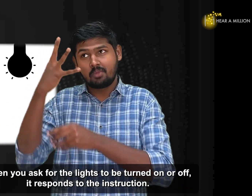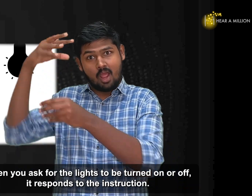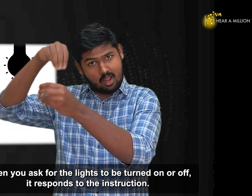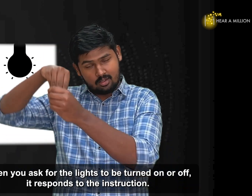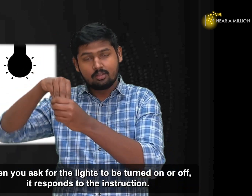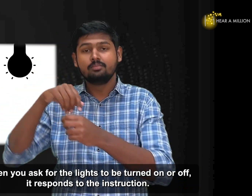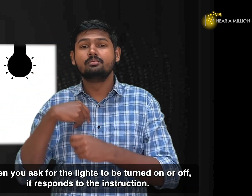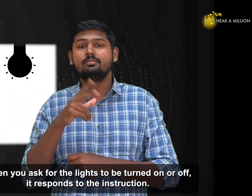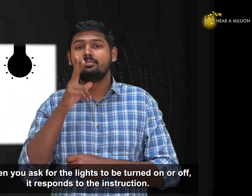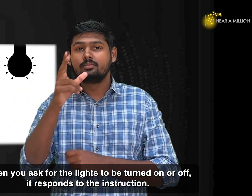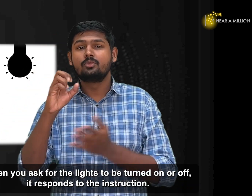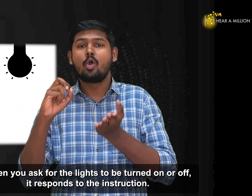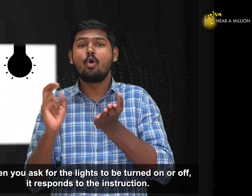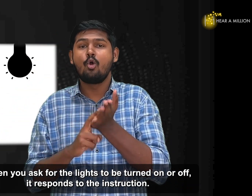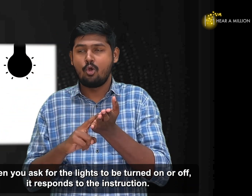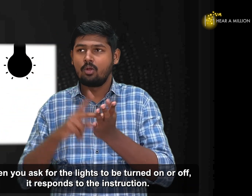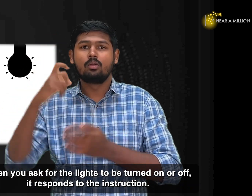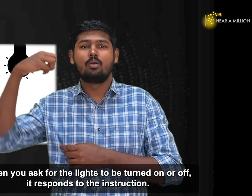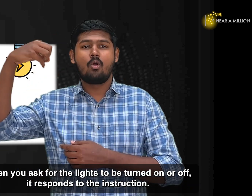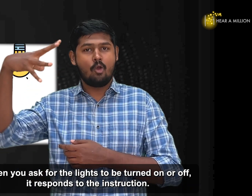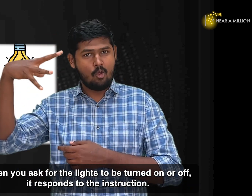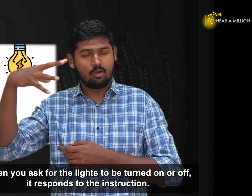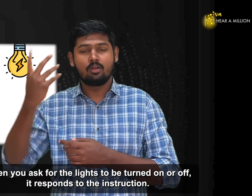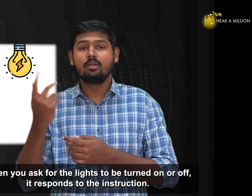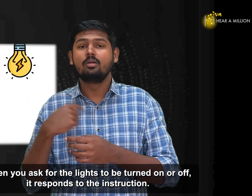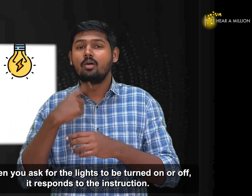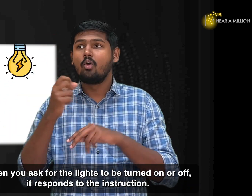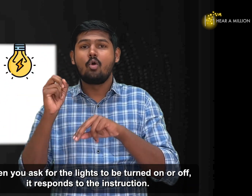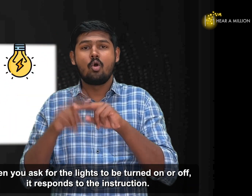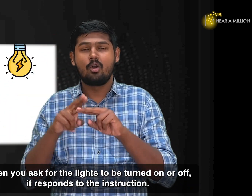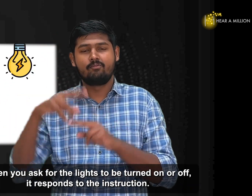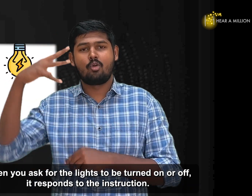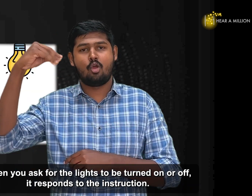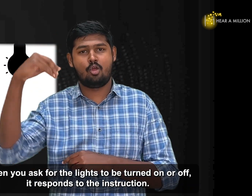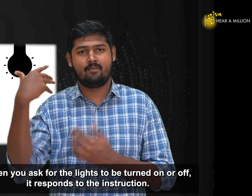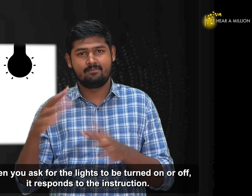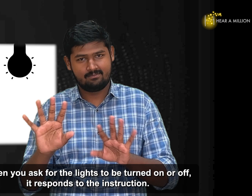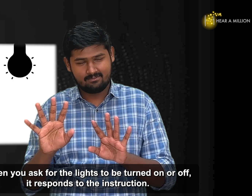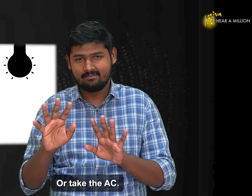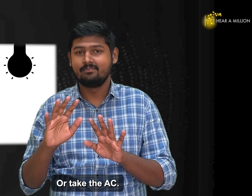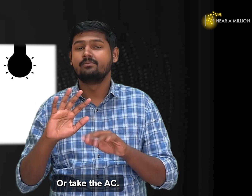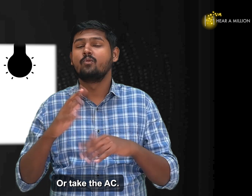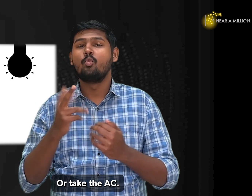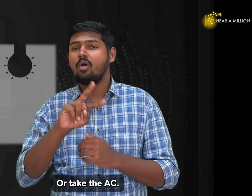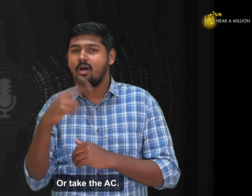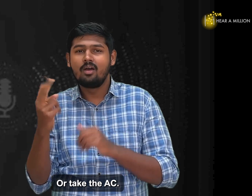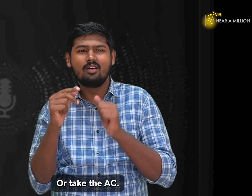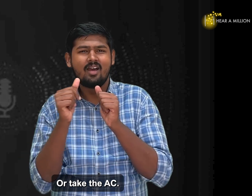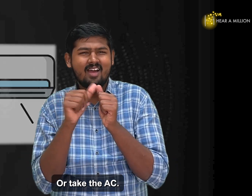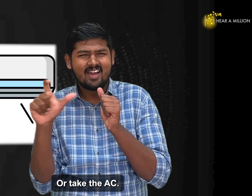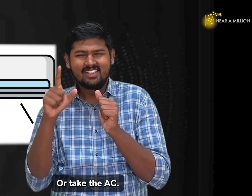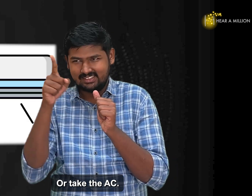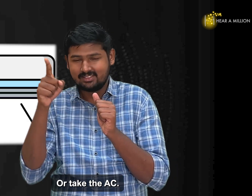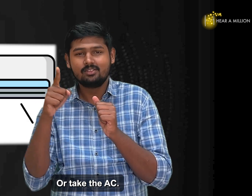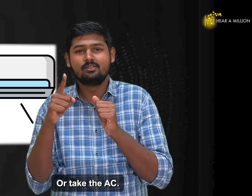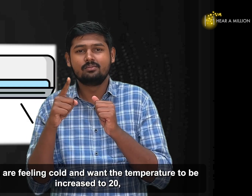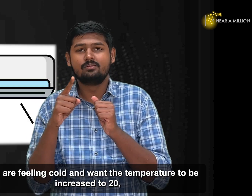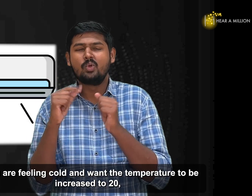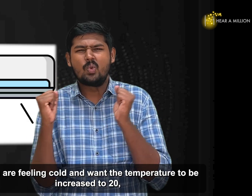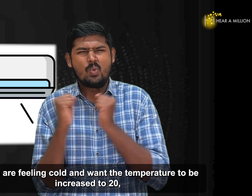के लिए कहते हैं तो यह निर्देश का जवाब देते हैं। या एसी ले लो, यदि आपको ठंड लग रही है